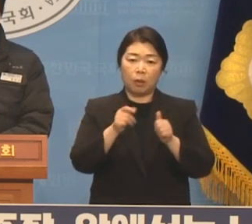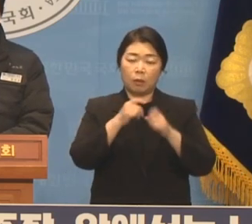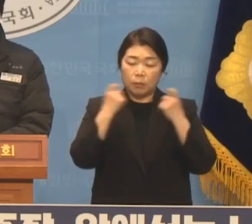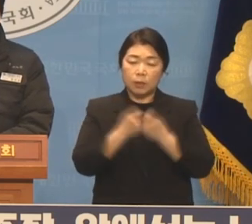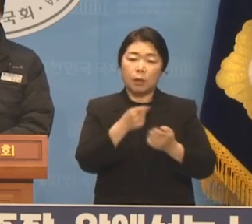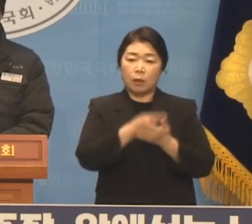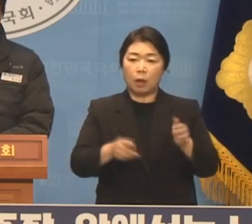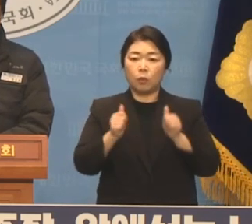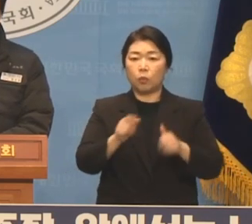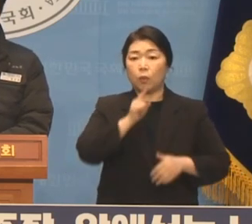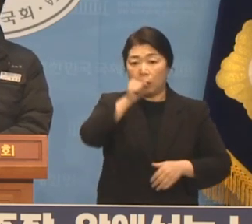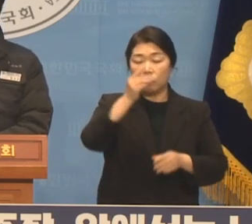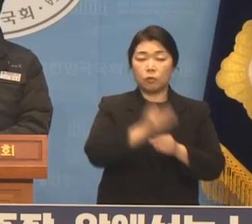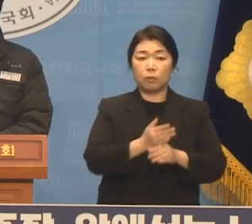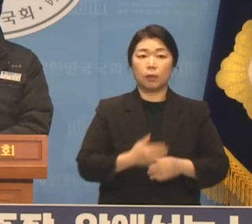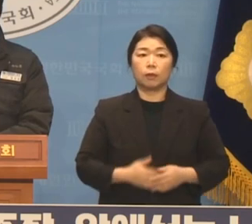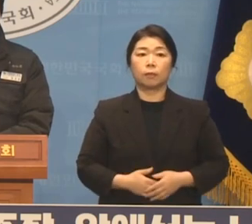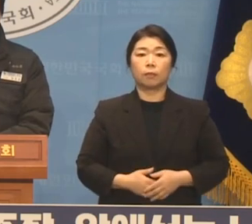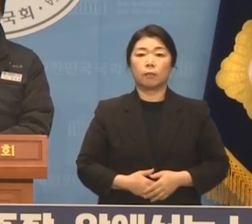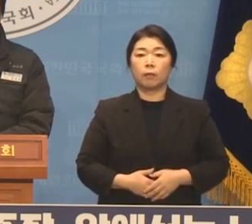있습니다.